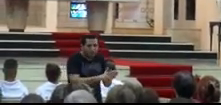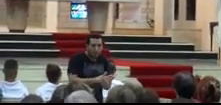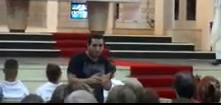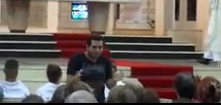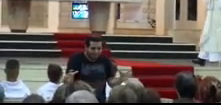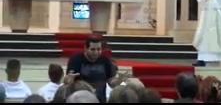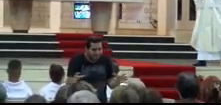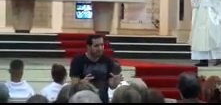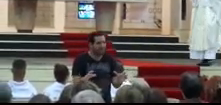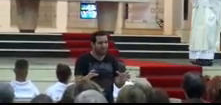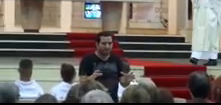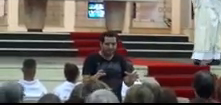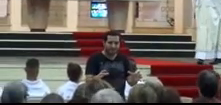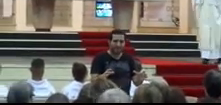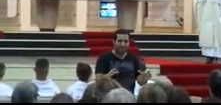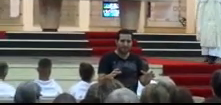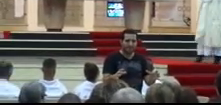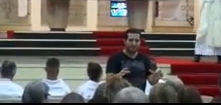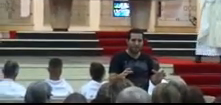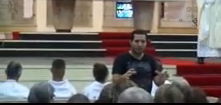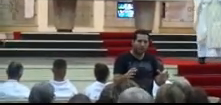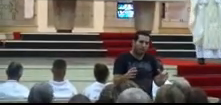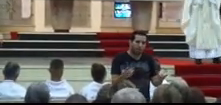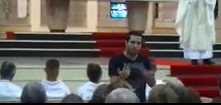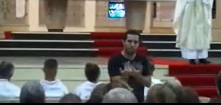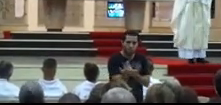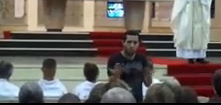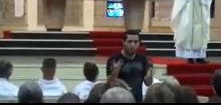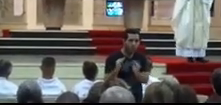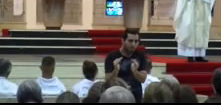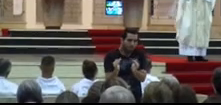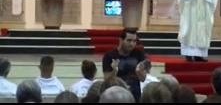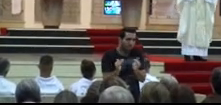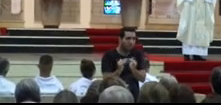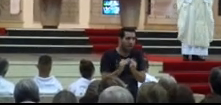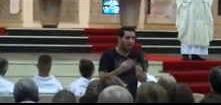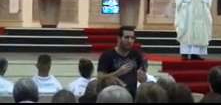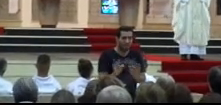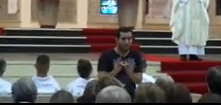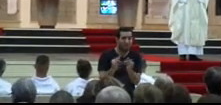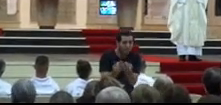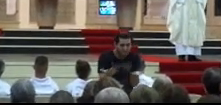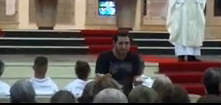na intimidade do lar, na intimidade da vida.